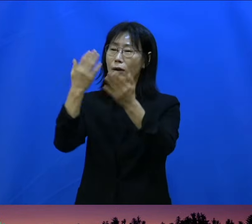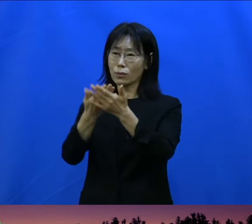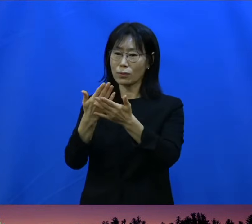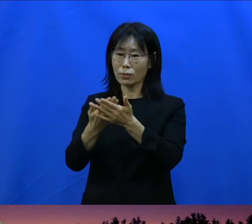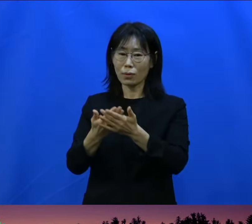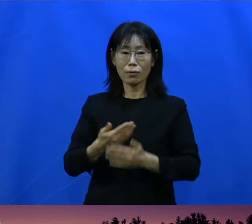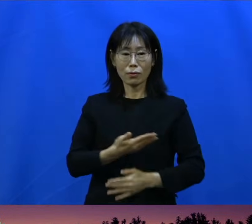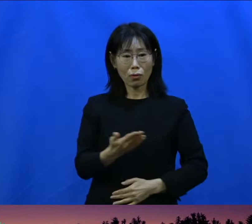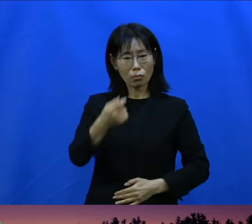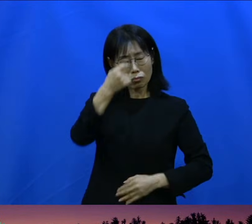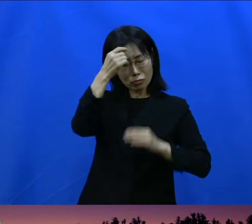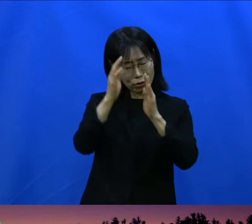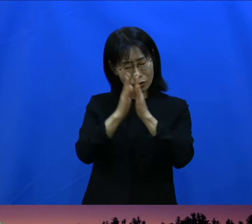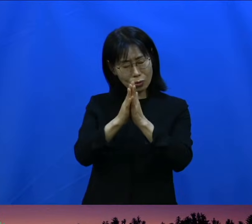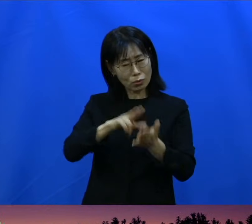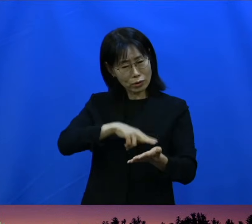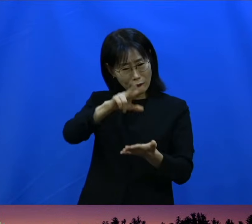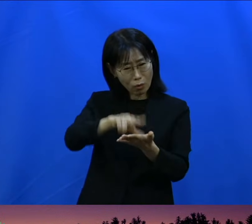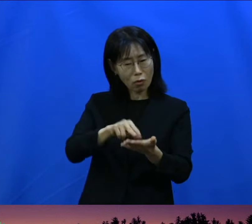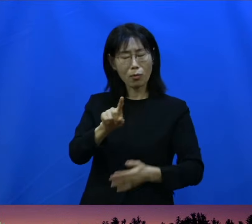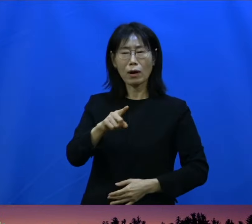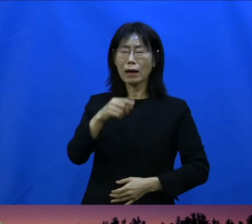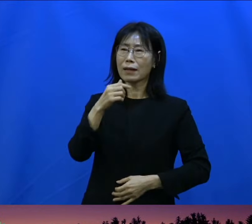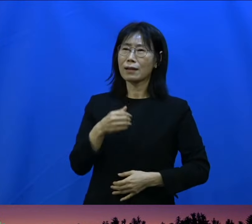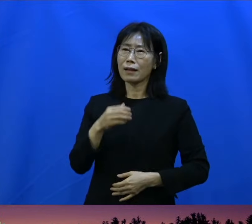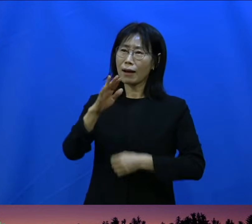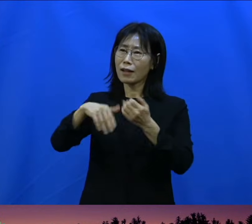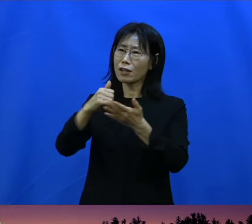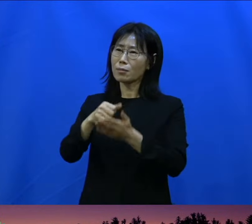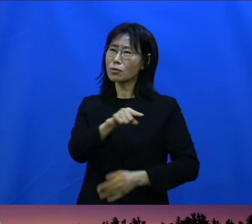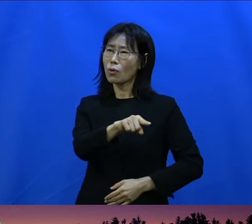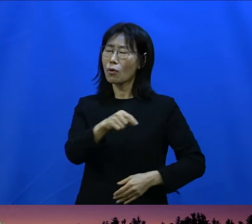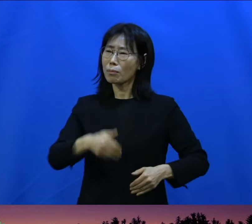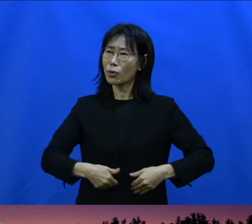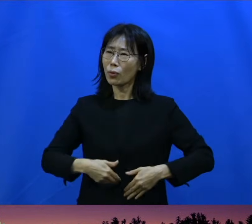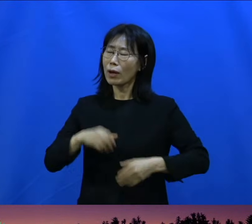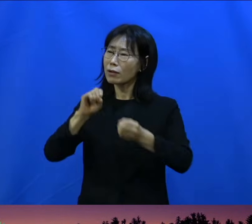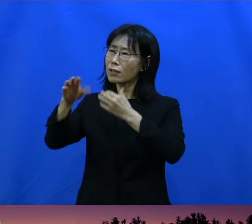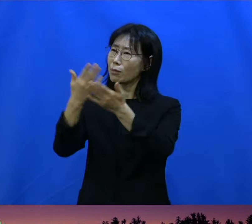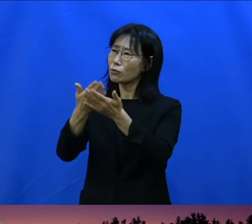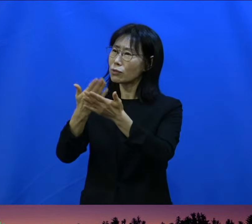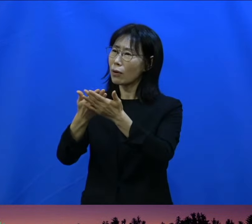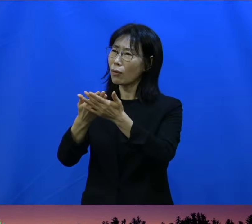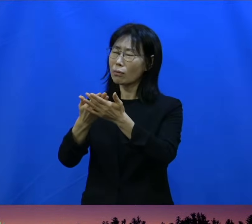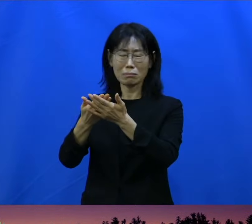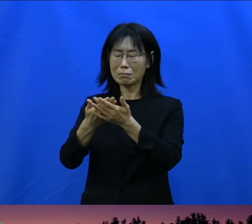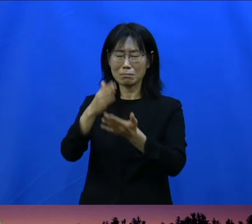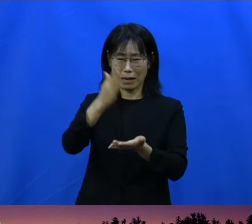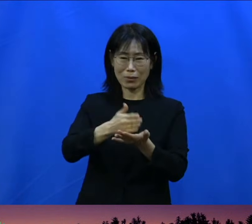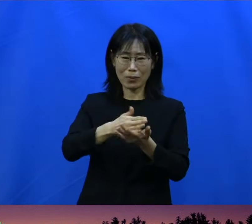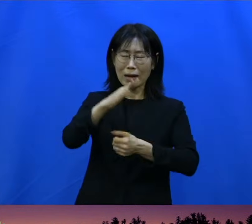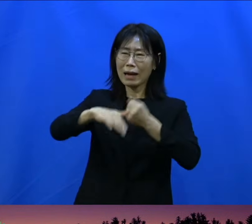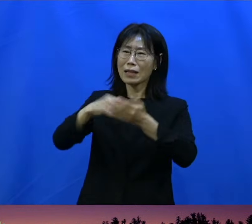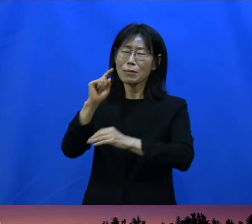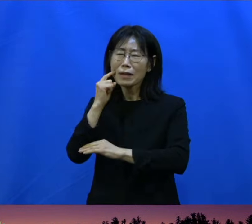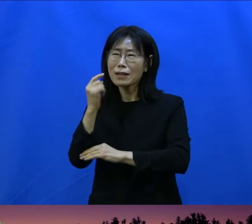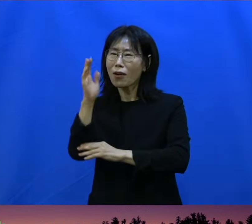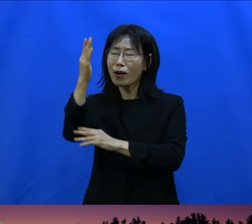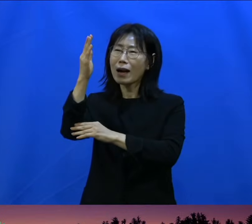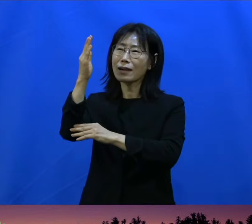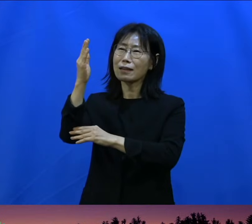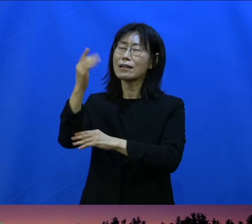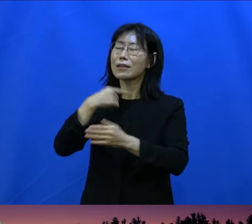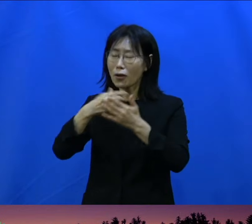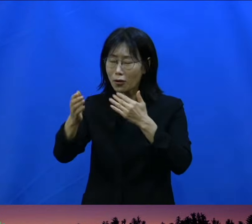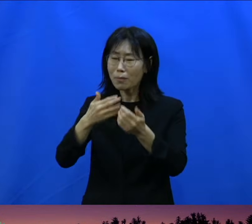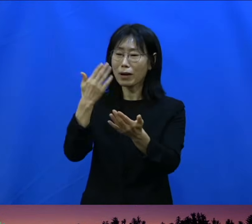차원이 이런 거예요. 뭐 응답해달라 이 정도가 아니고 당신의 영광을 보여달라는 거예요. 당신을 보기를 원한다는